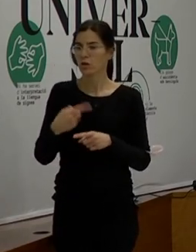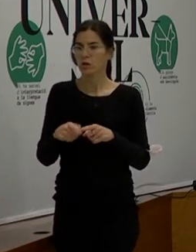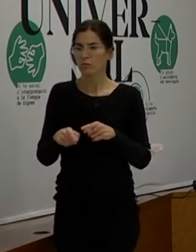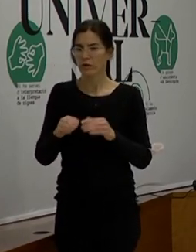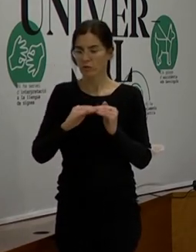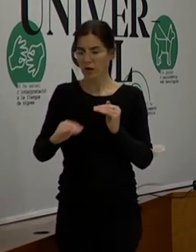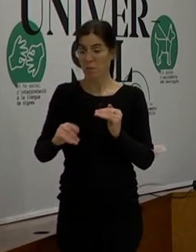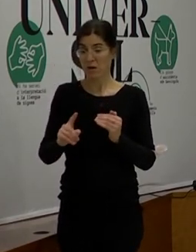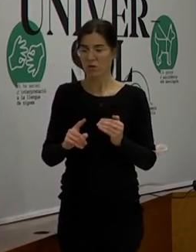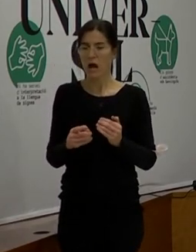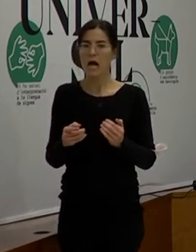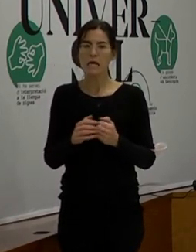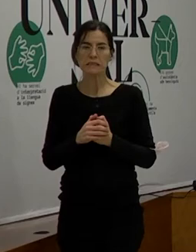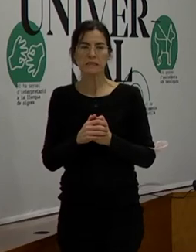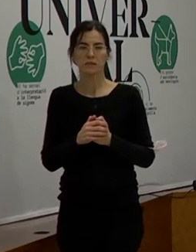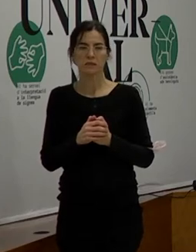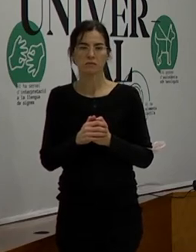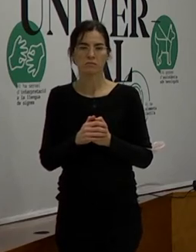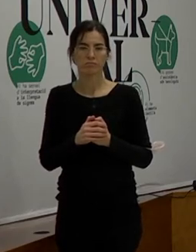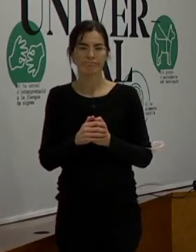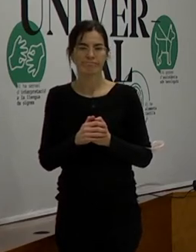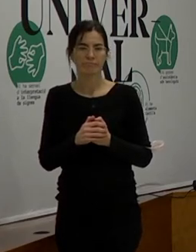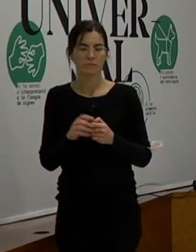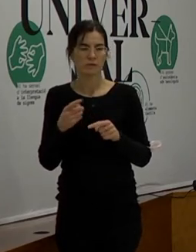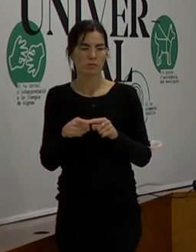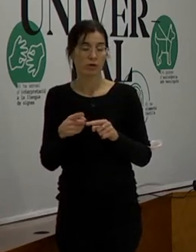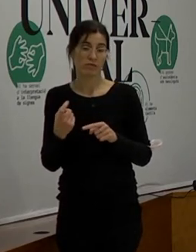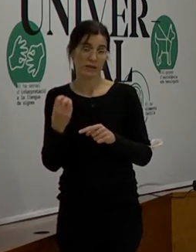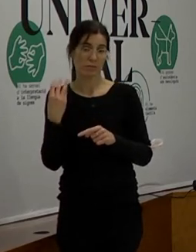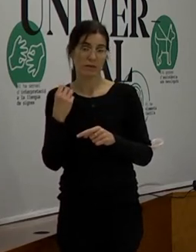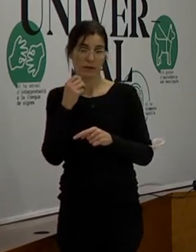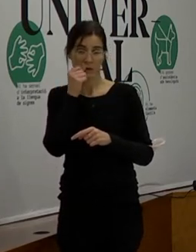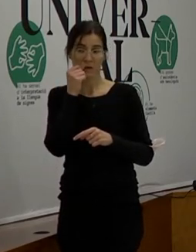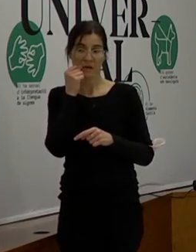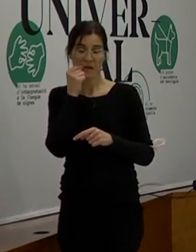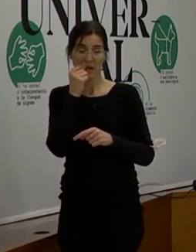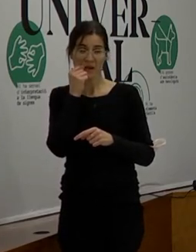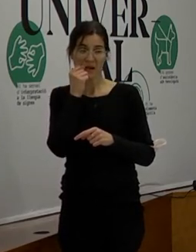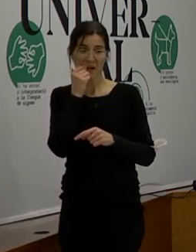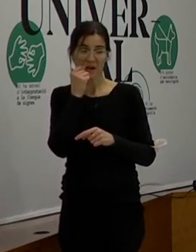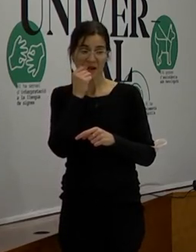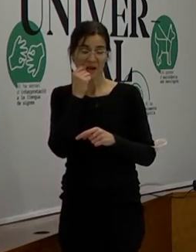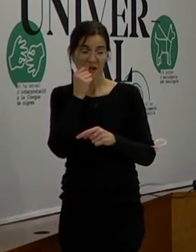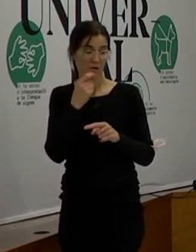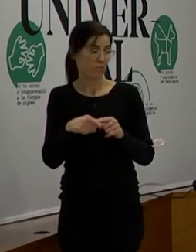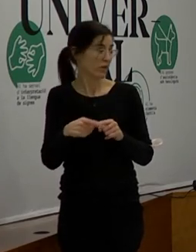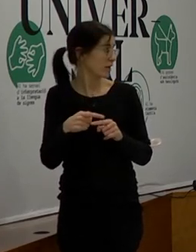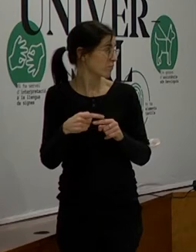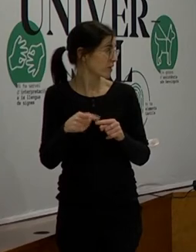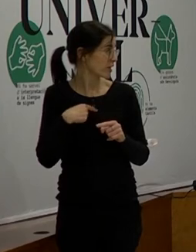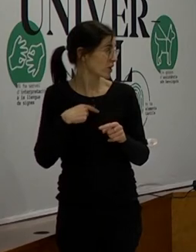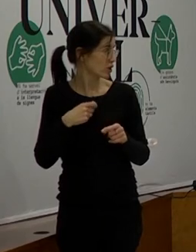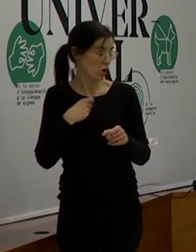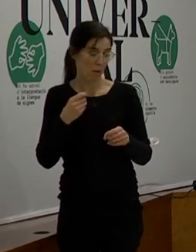fet una rampa? Ah, perquè hay que aprender. perquè jo tinc que tirar les